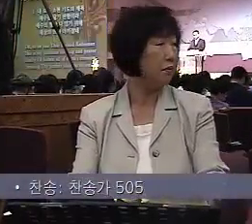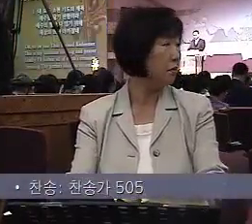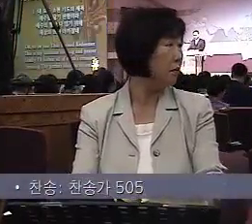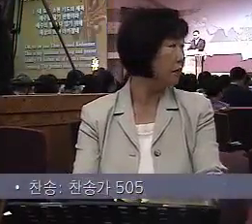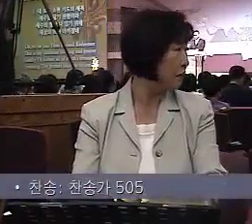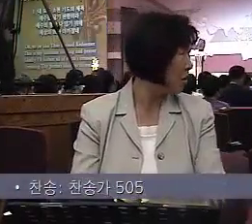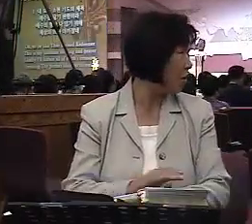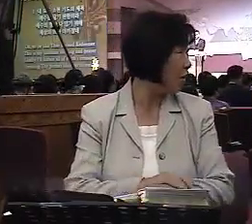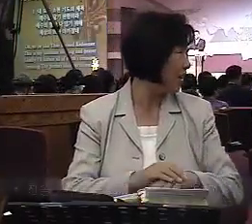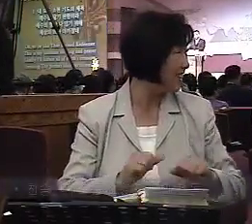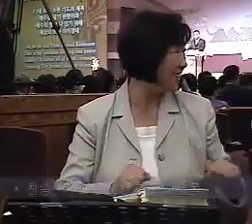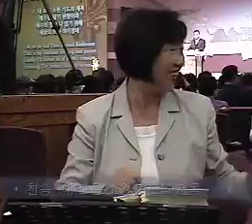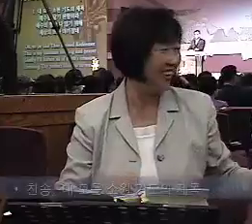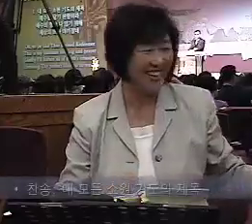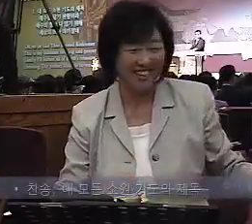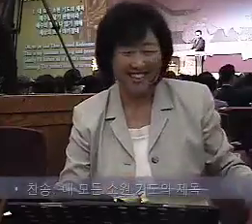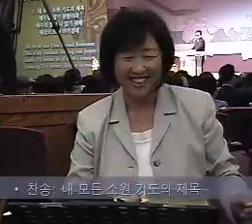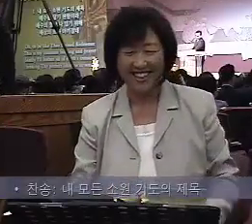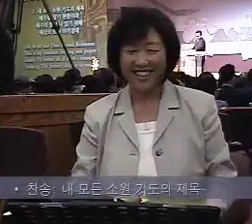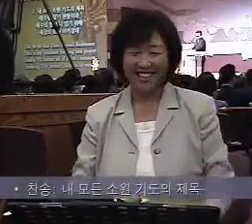찬송드리겠습니다.